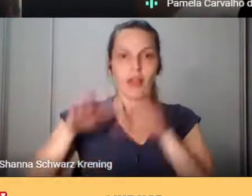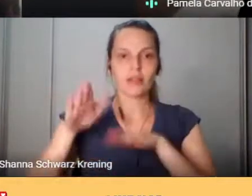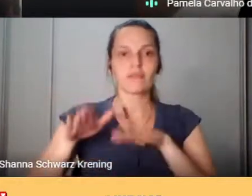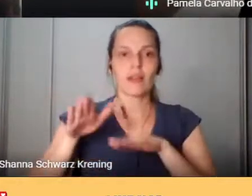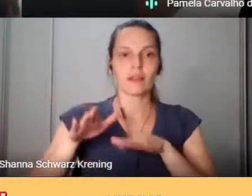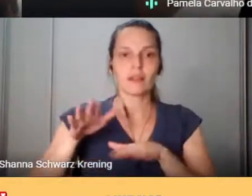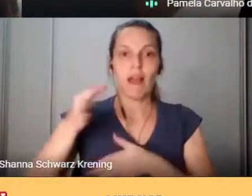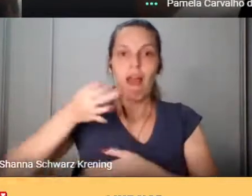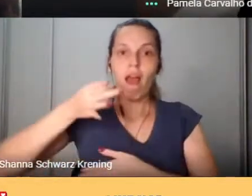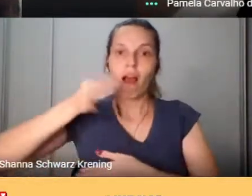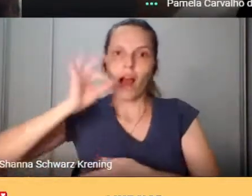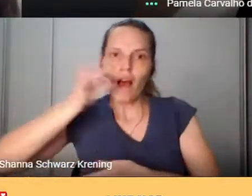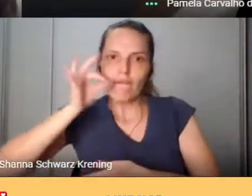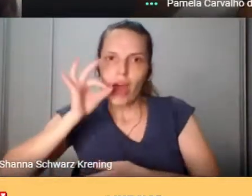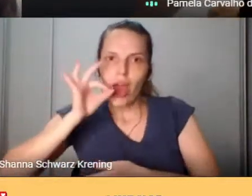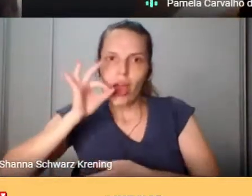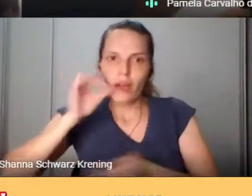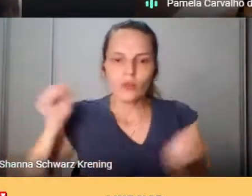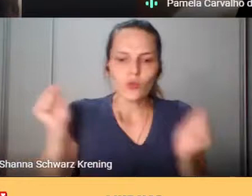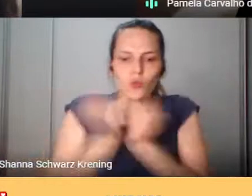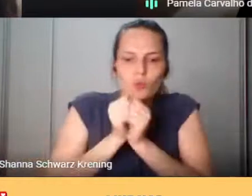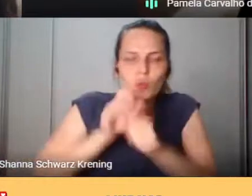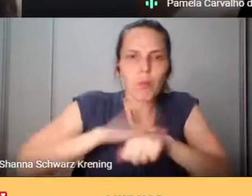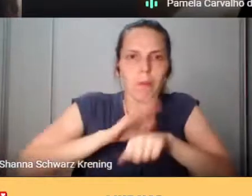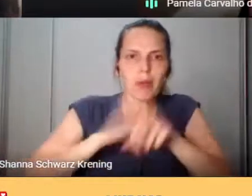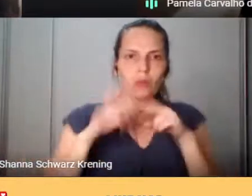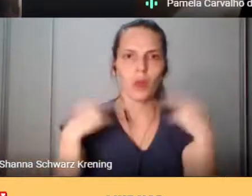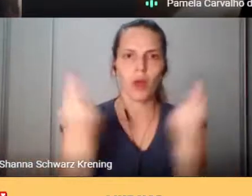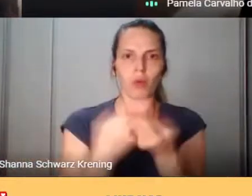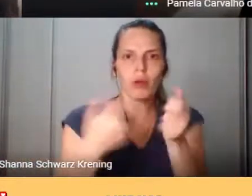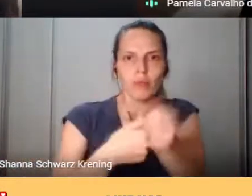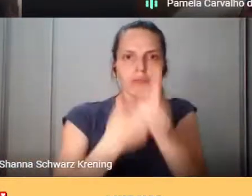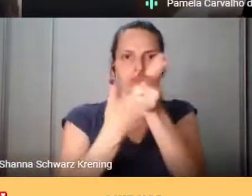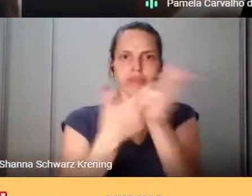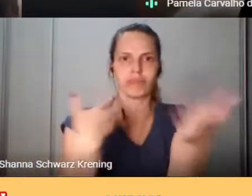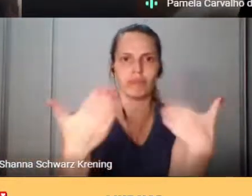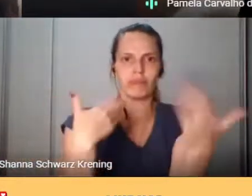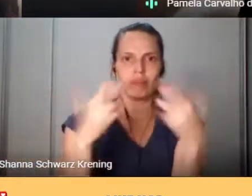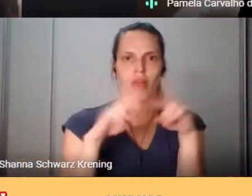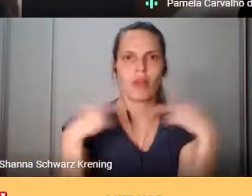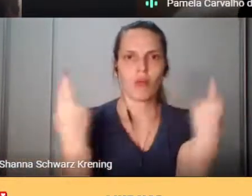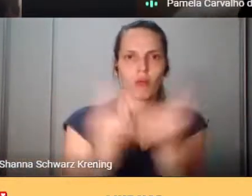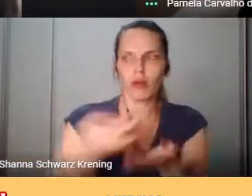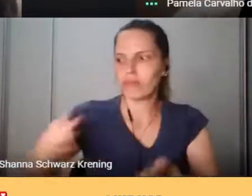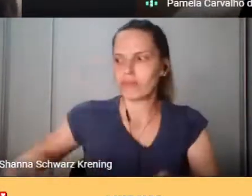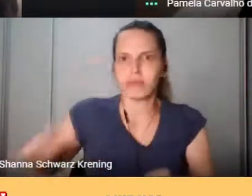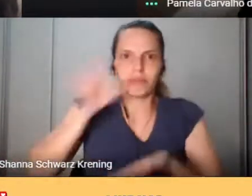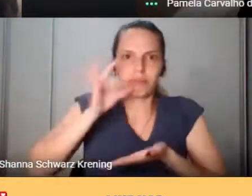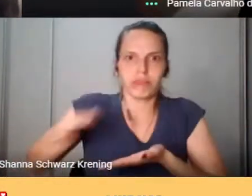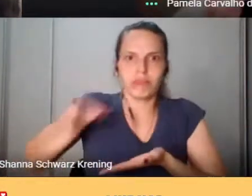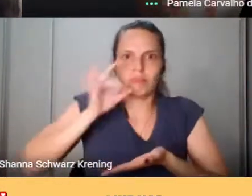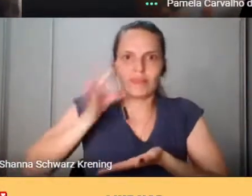já na reunião do trabalho. Então, não tem aquela que a gente tinha no presencial.